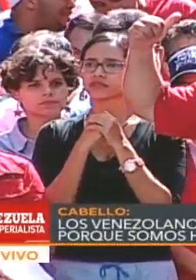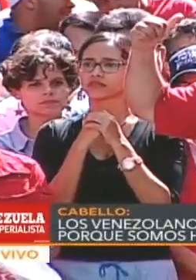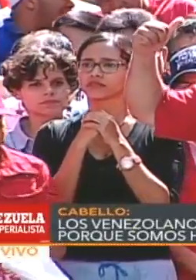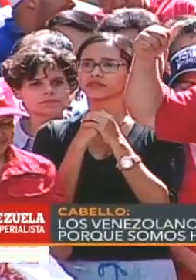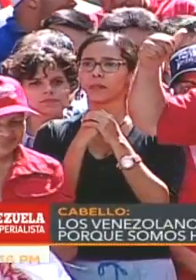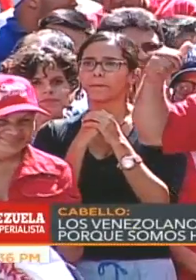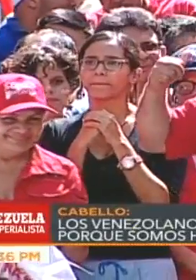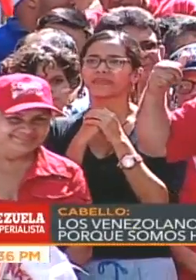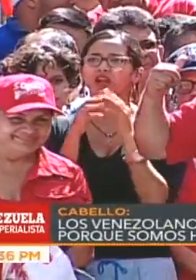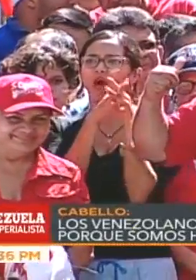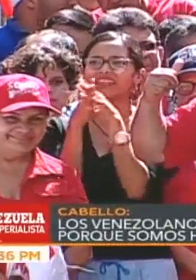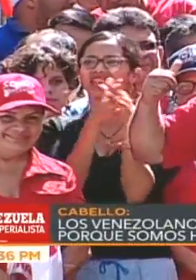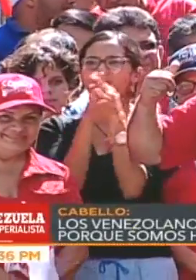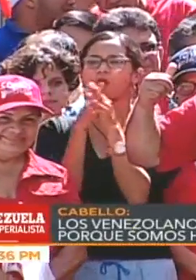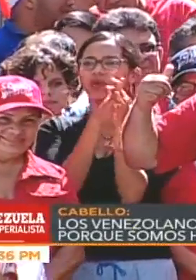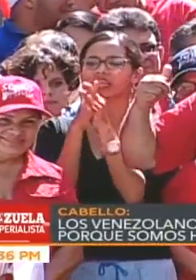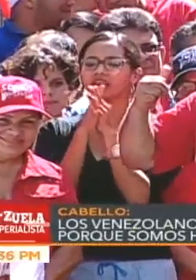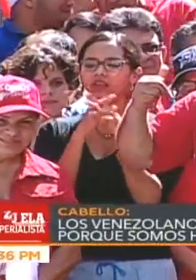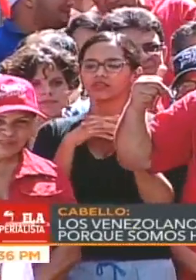Contratadas desde Estados Unidos.